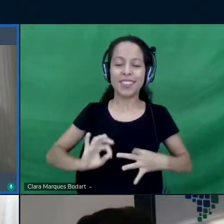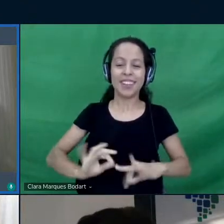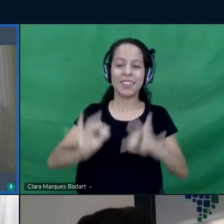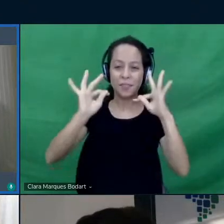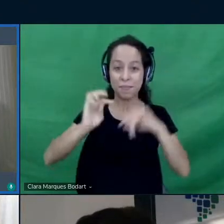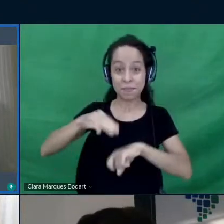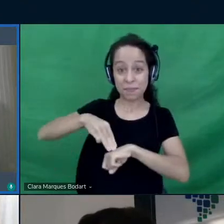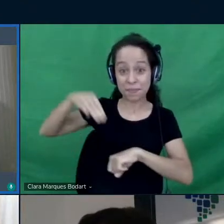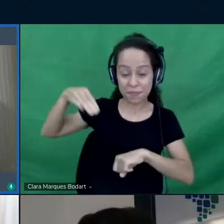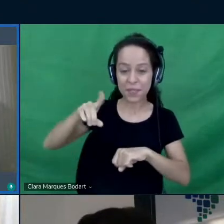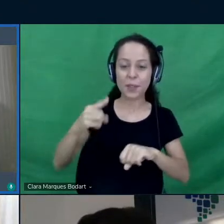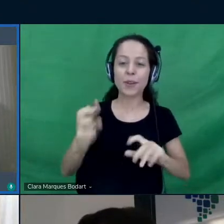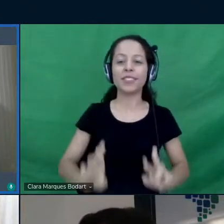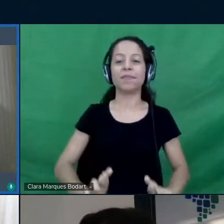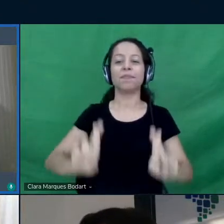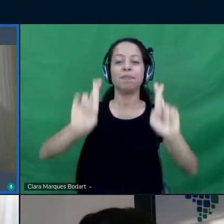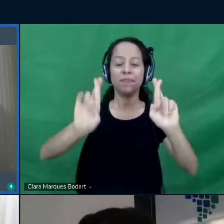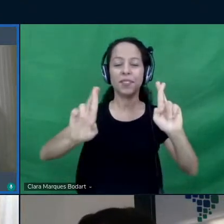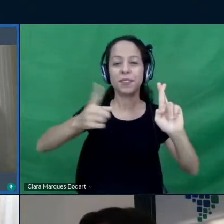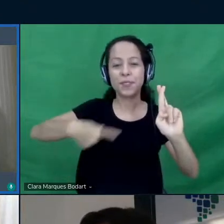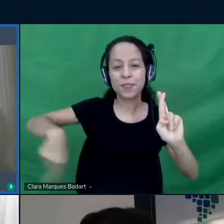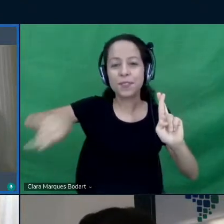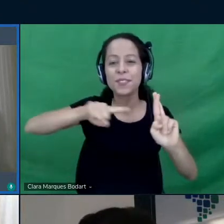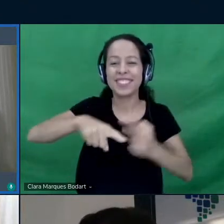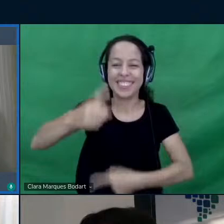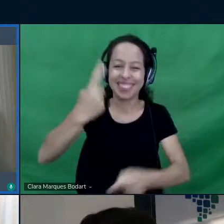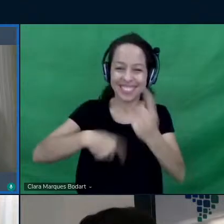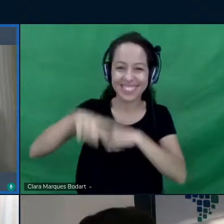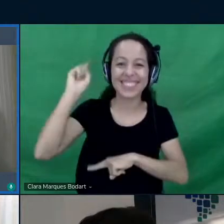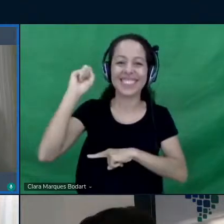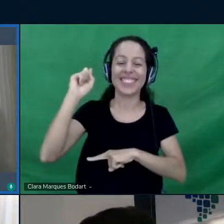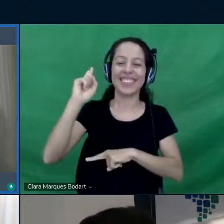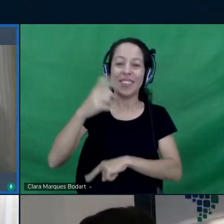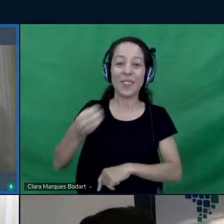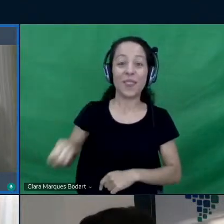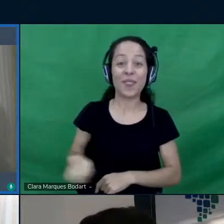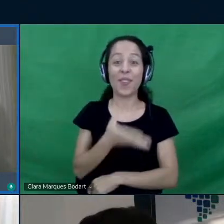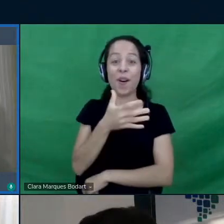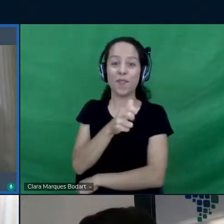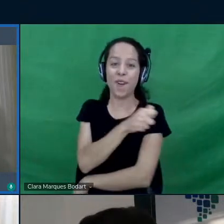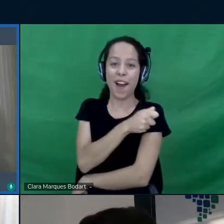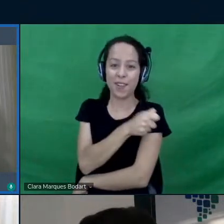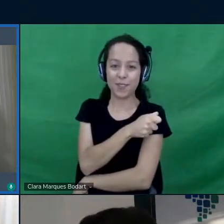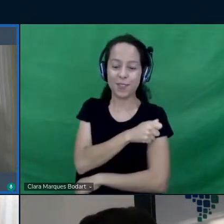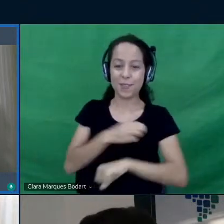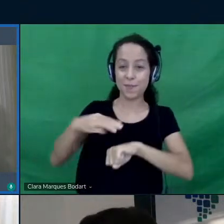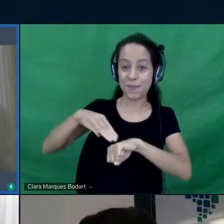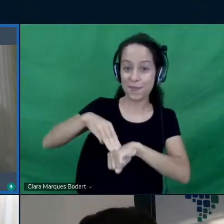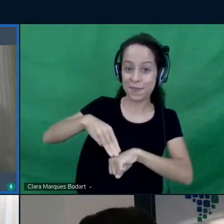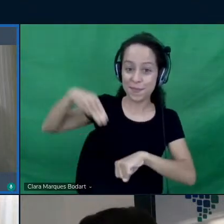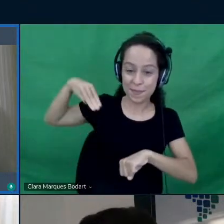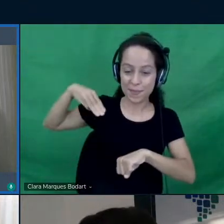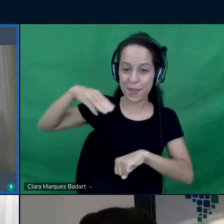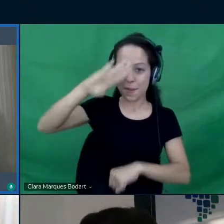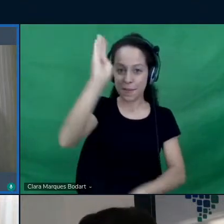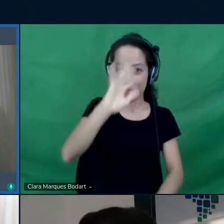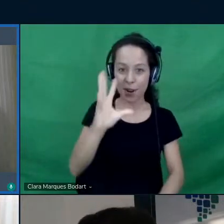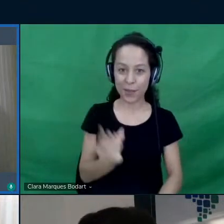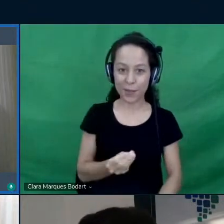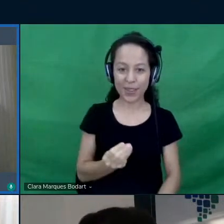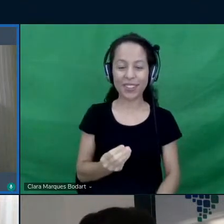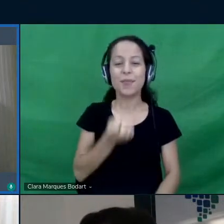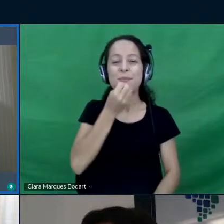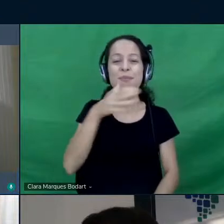Tecnológica, desejando, é claro, a todos, mais uma vez, sucesso aos novos mestrandos e mestrandas do Prof. EPT. A todos uma